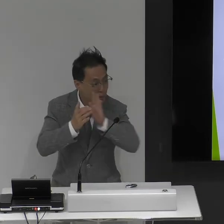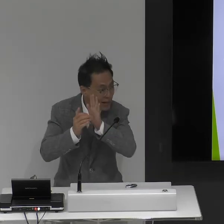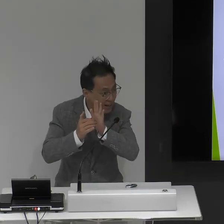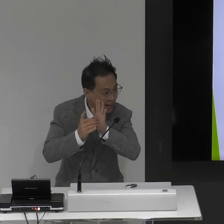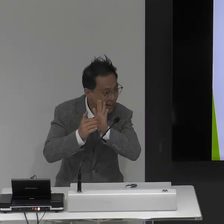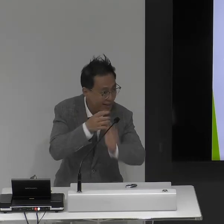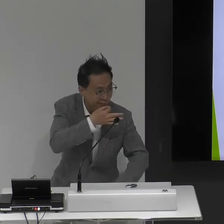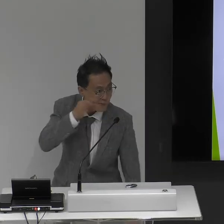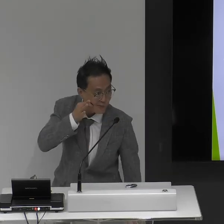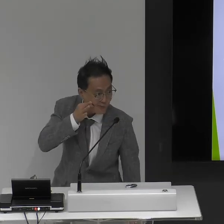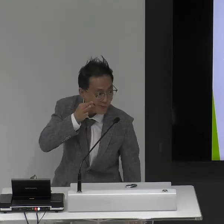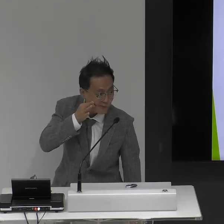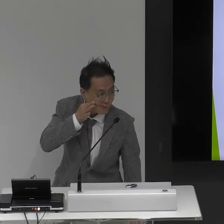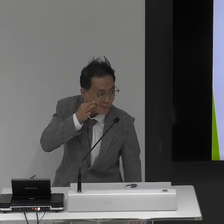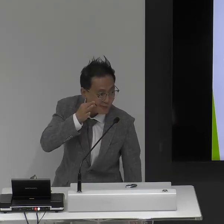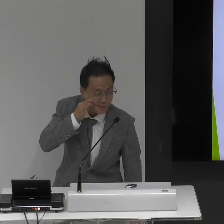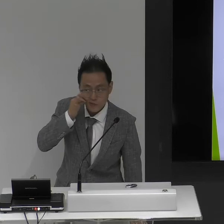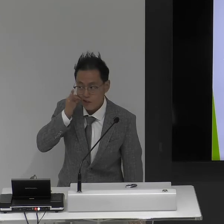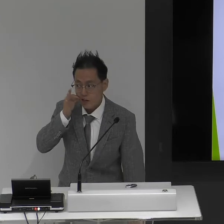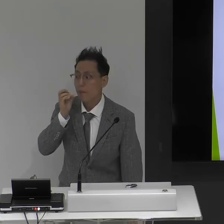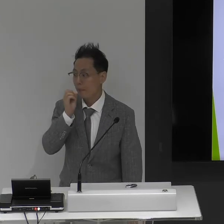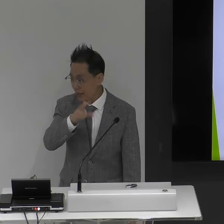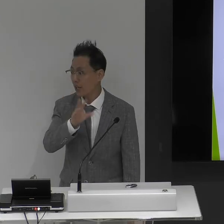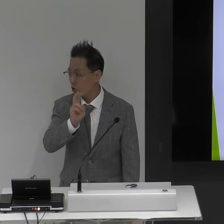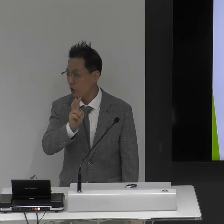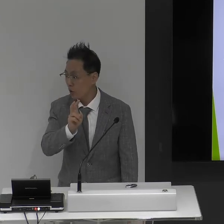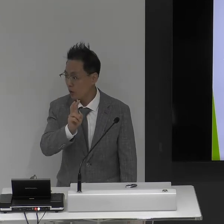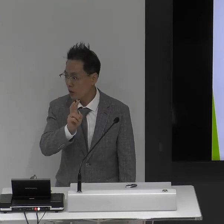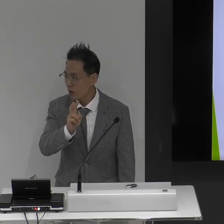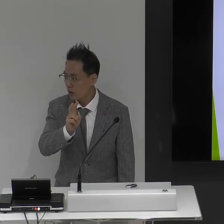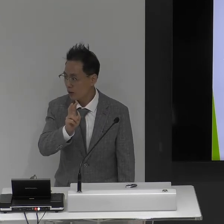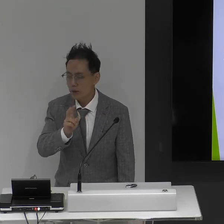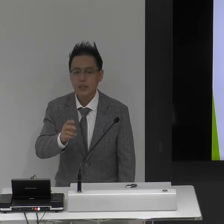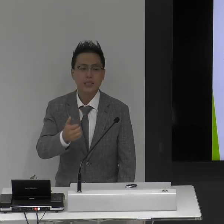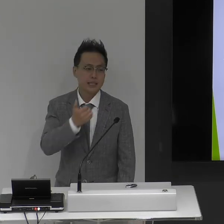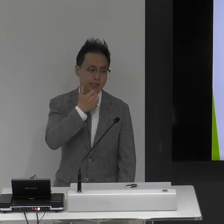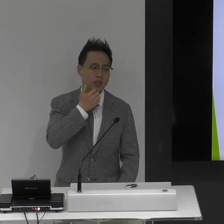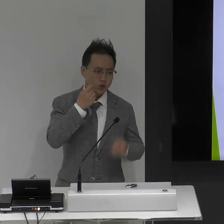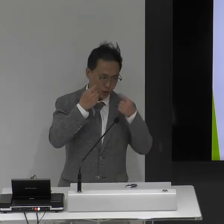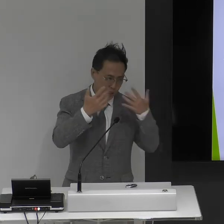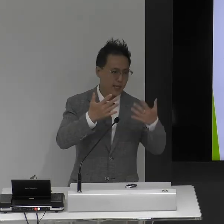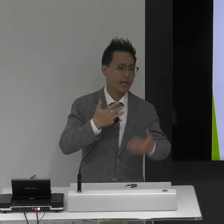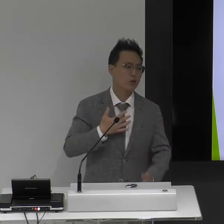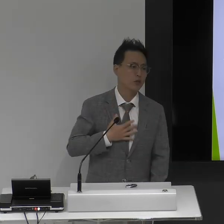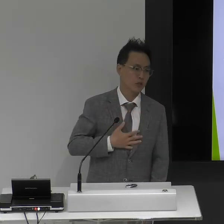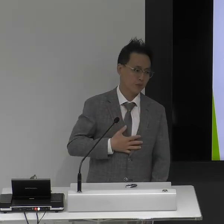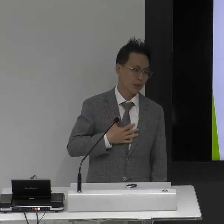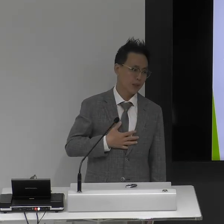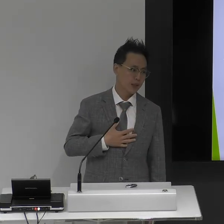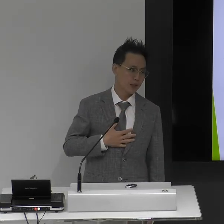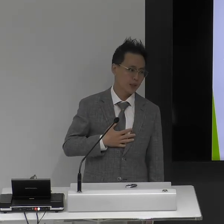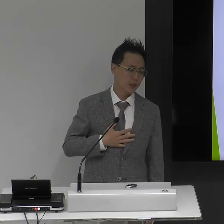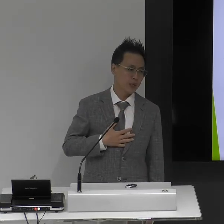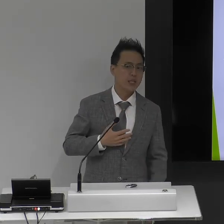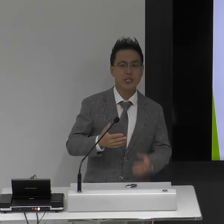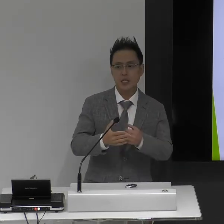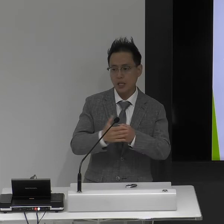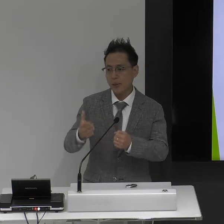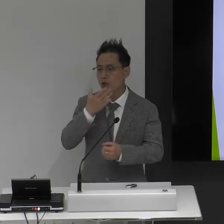비밀? 말했겠죠. 이삭은 정확하게 알고 있었습니다. 그렇기 때문에 그